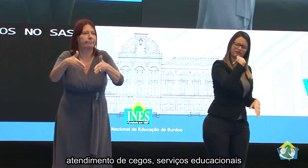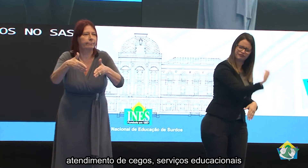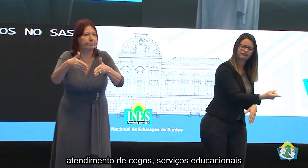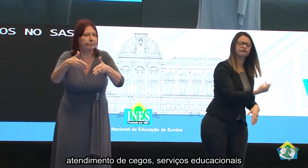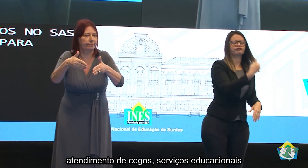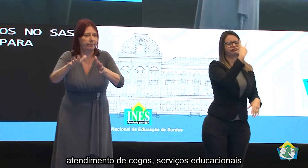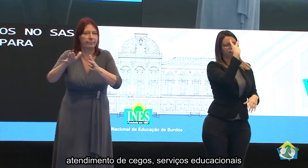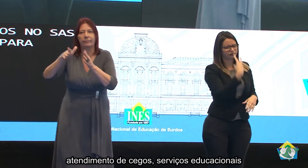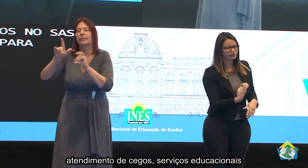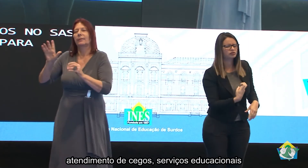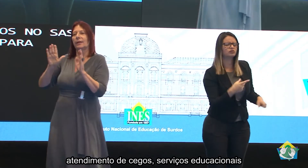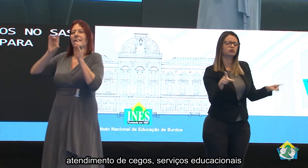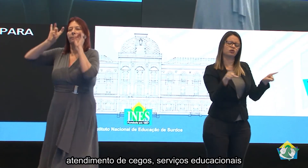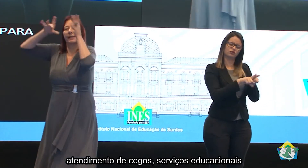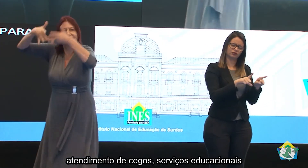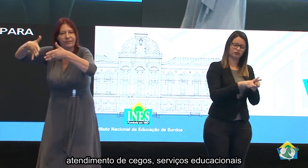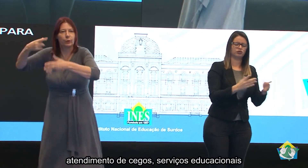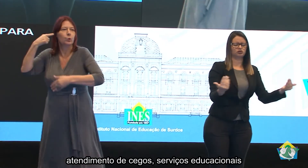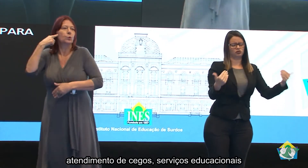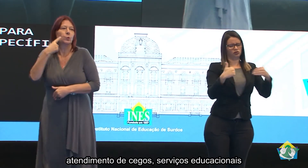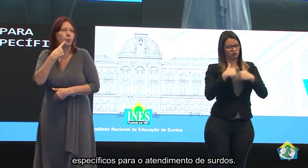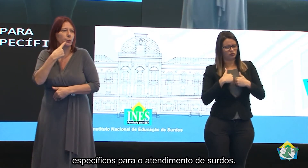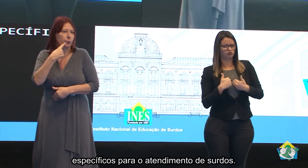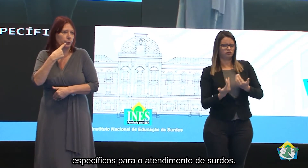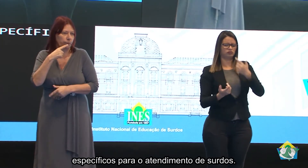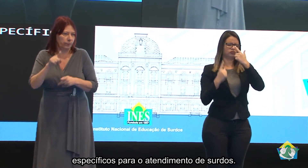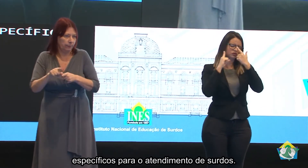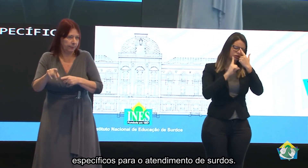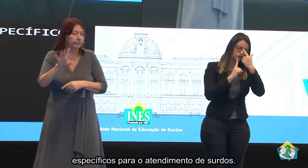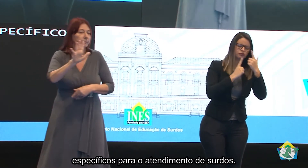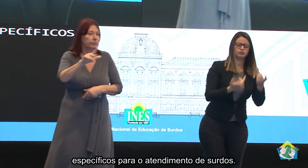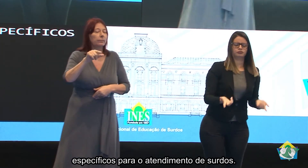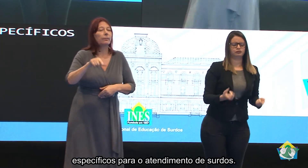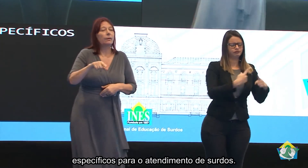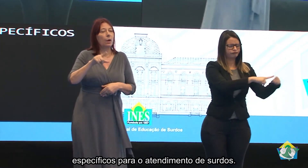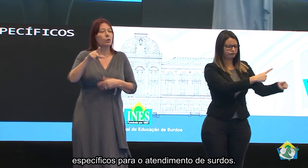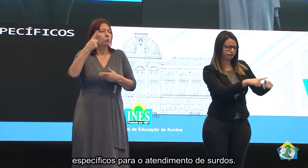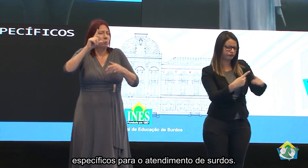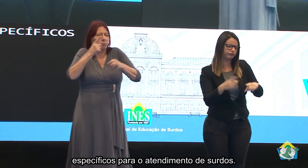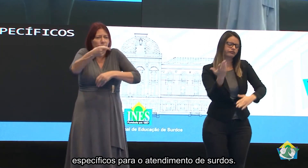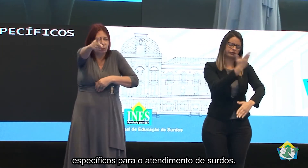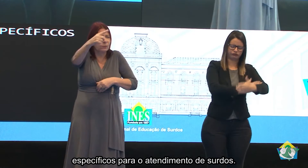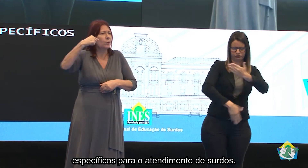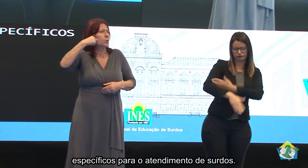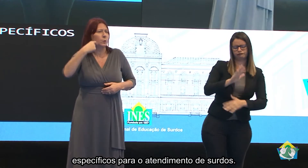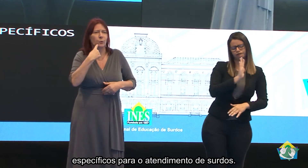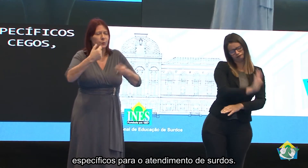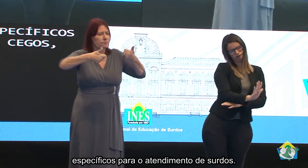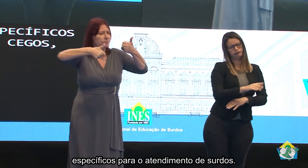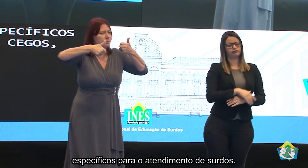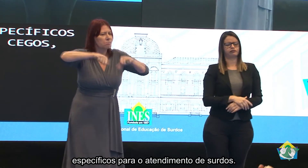o atendimento de cegos, serviços educacionais específicos para o atendimento de surdos.